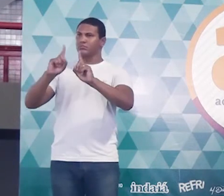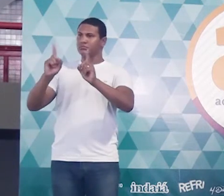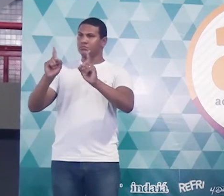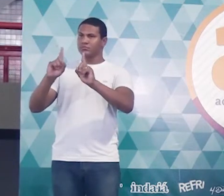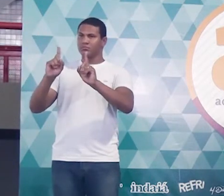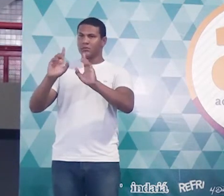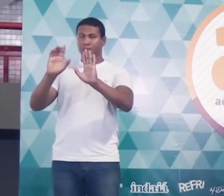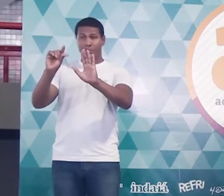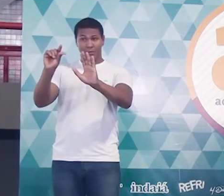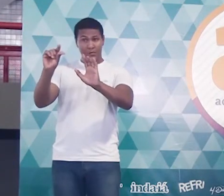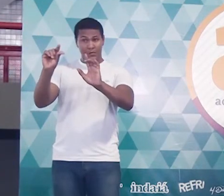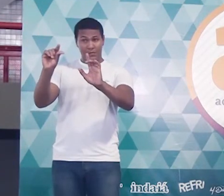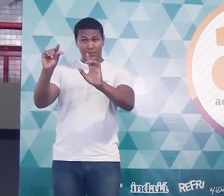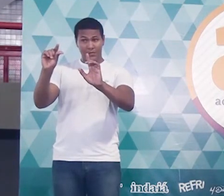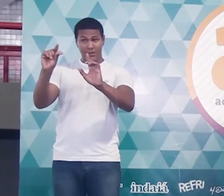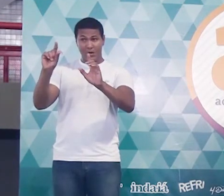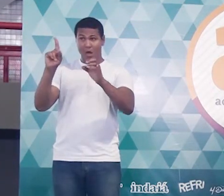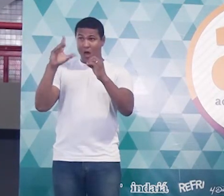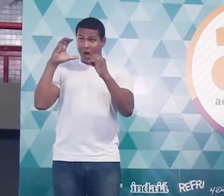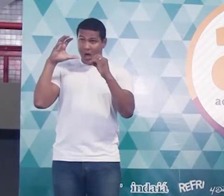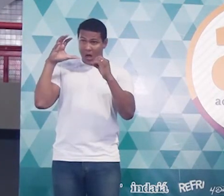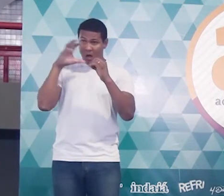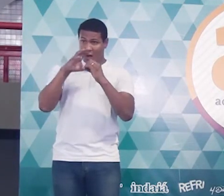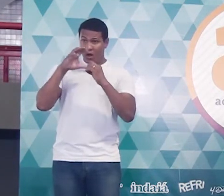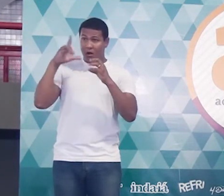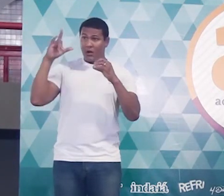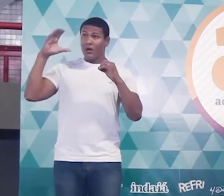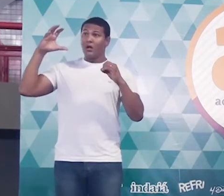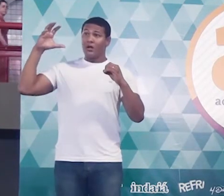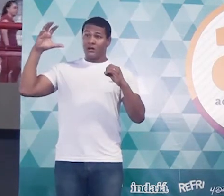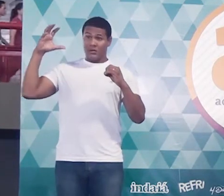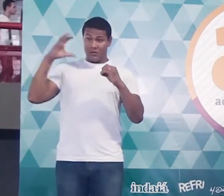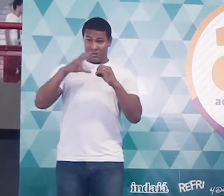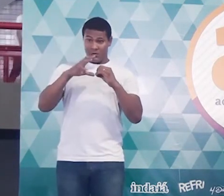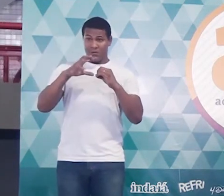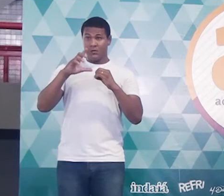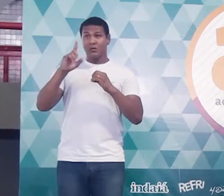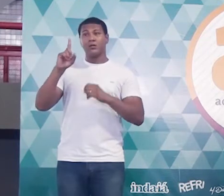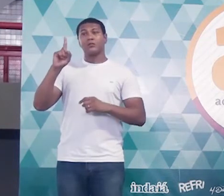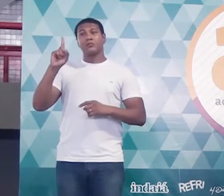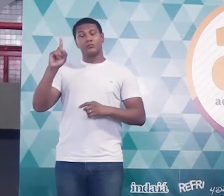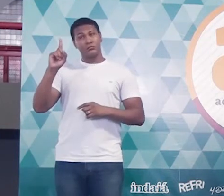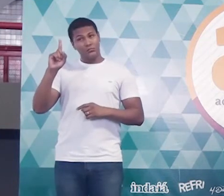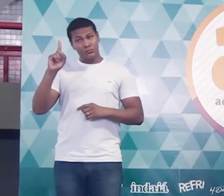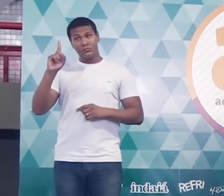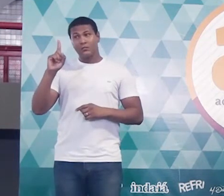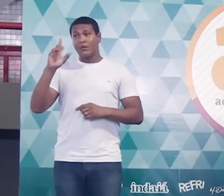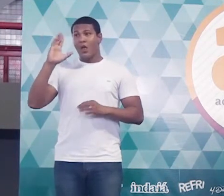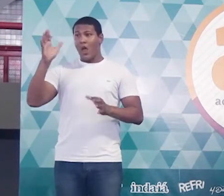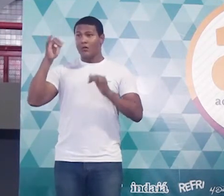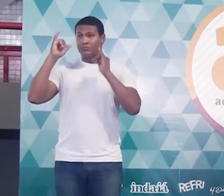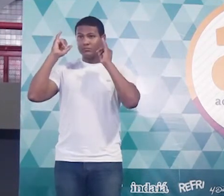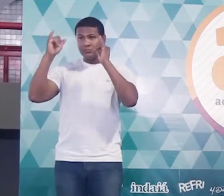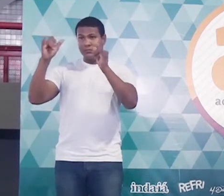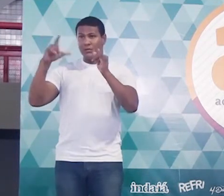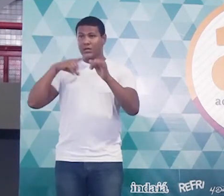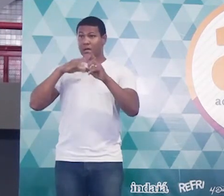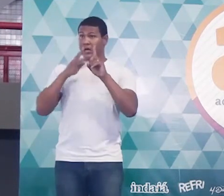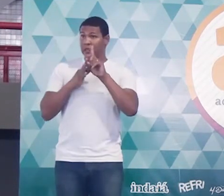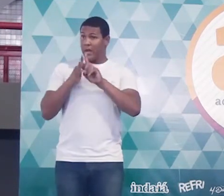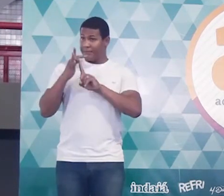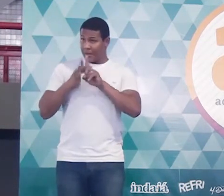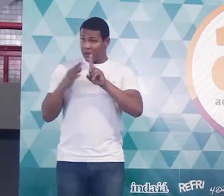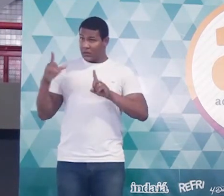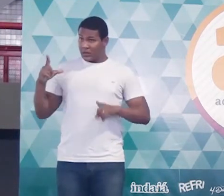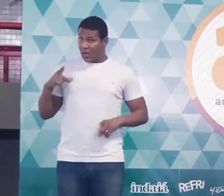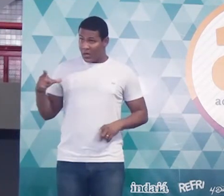só um instantinho, emitem radiação térmica para suas luas. Eu já disse para vocês, se ele tiver temperatura, ele emite